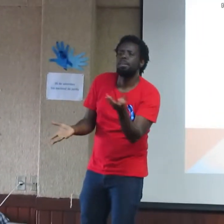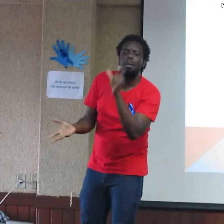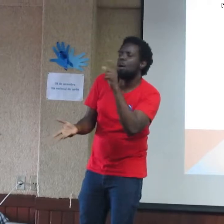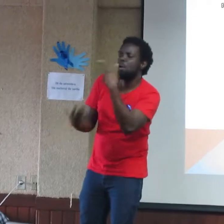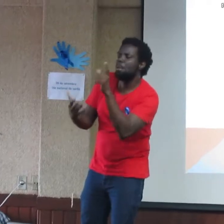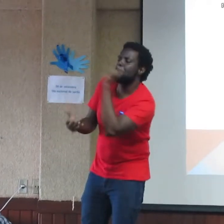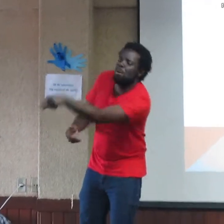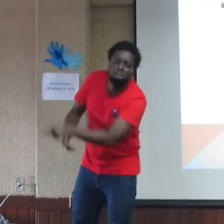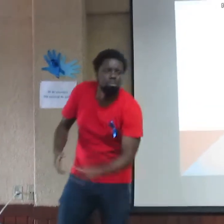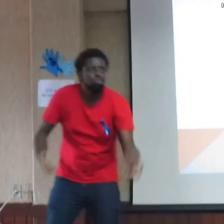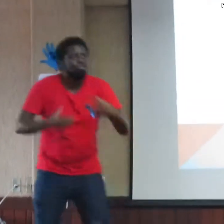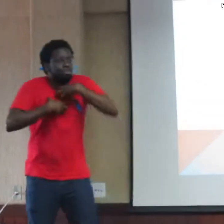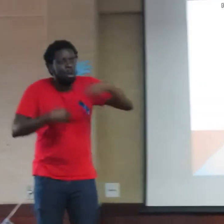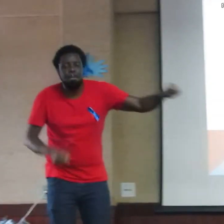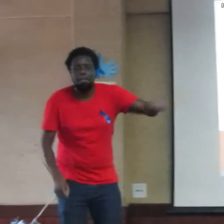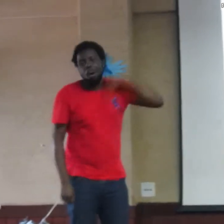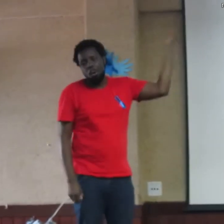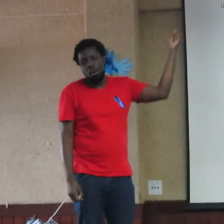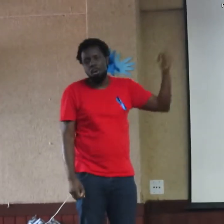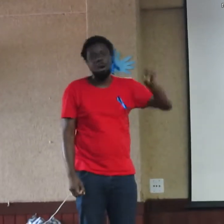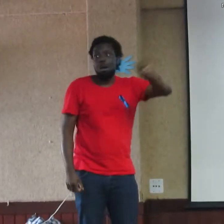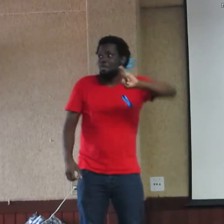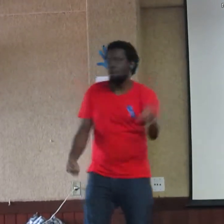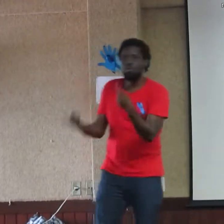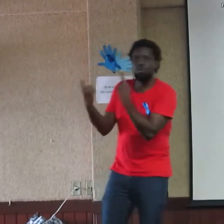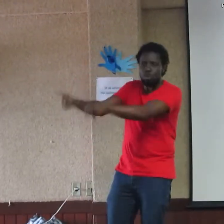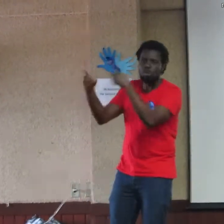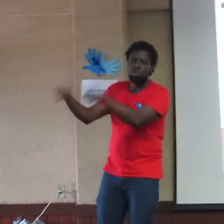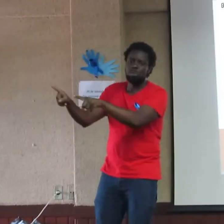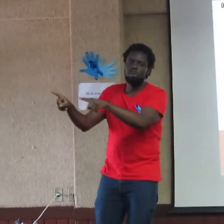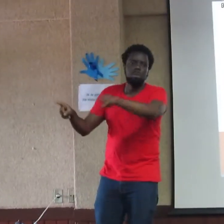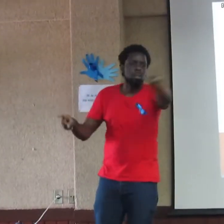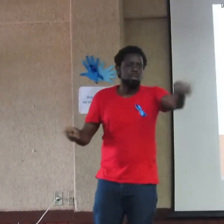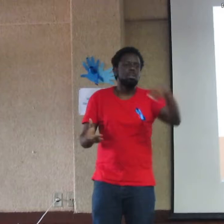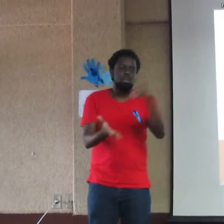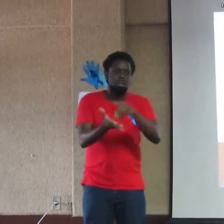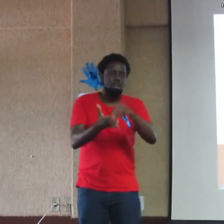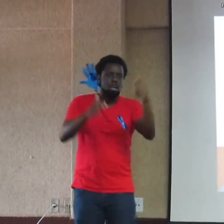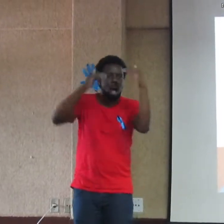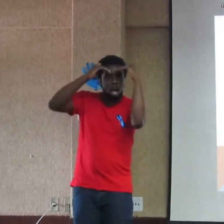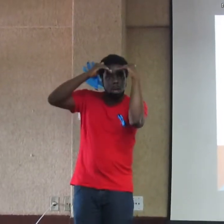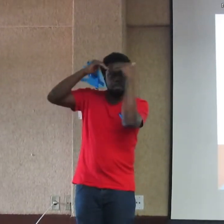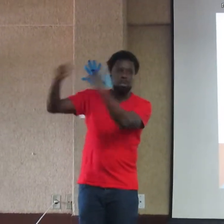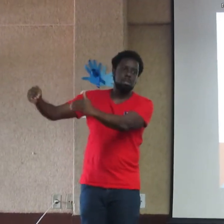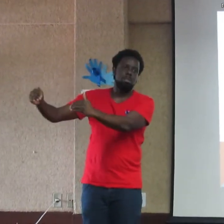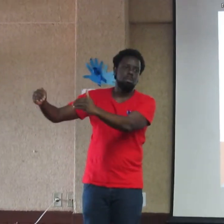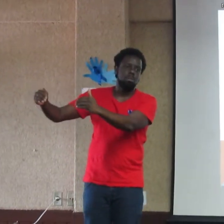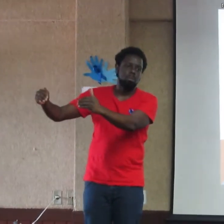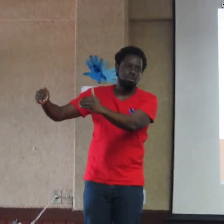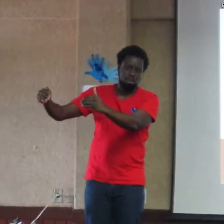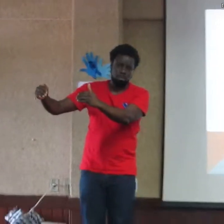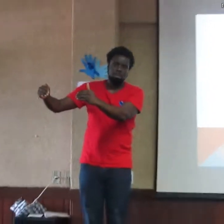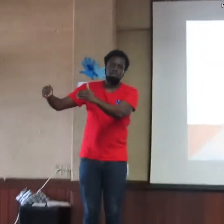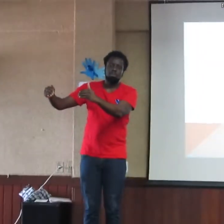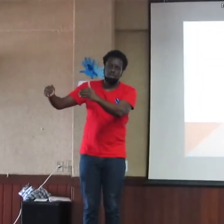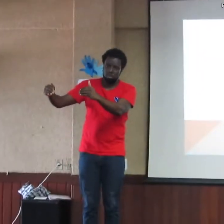assim. É uma discriminação usar esse tipo de sinais na rua, sinais como se fosse pejorativo. Então falta respeito ao